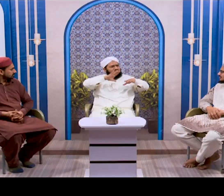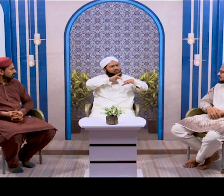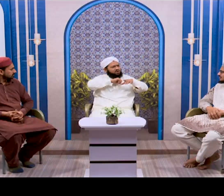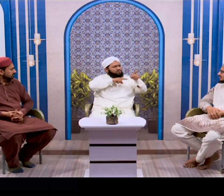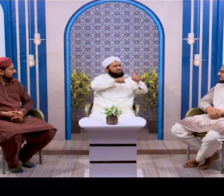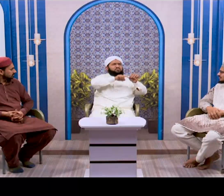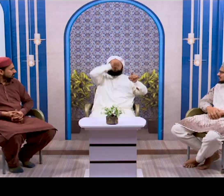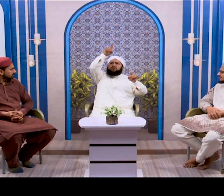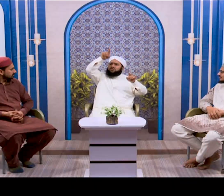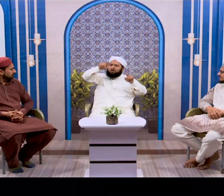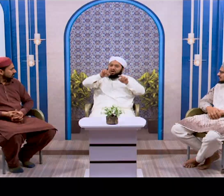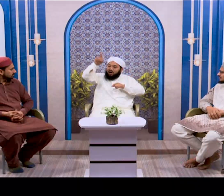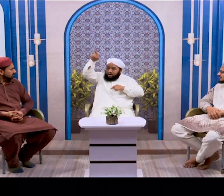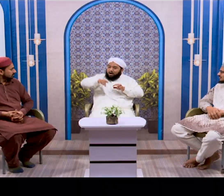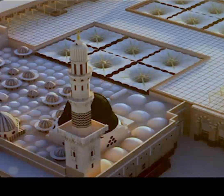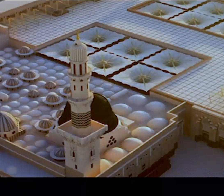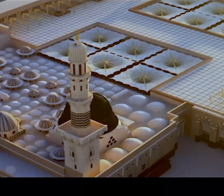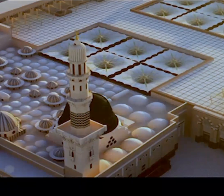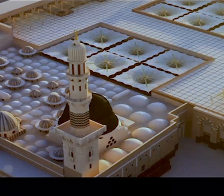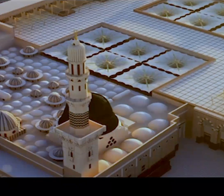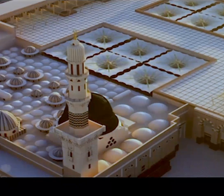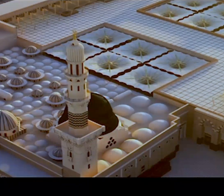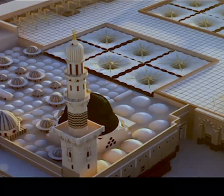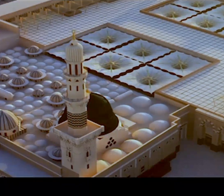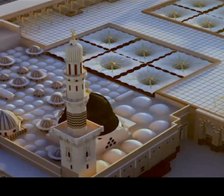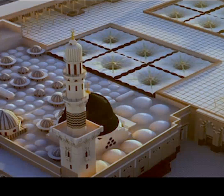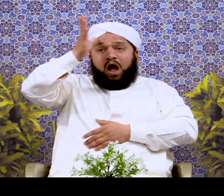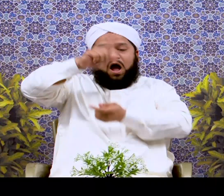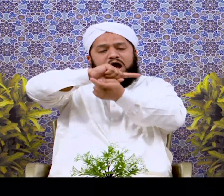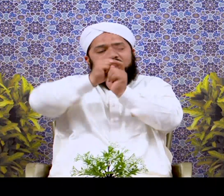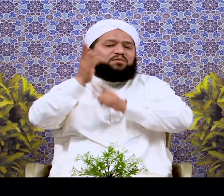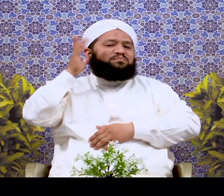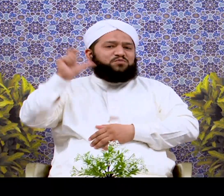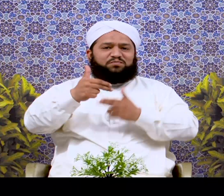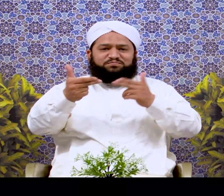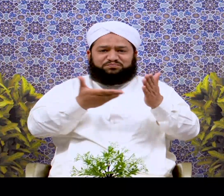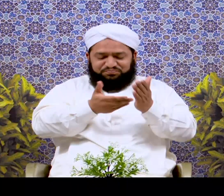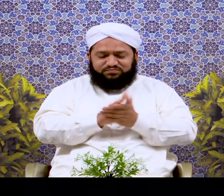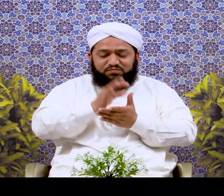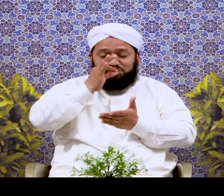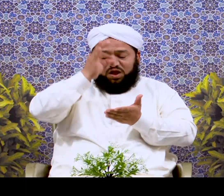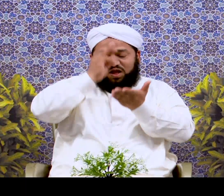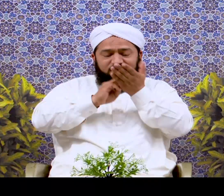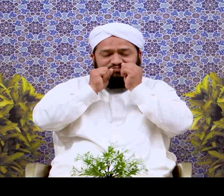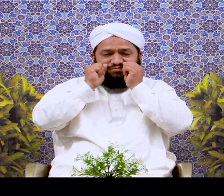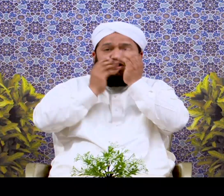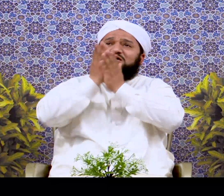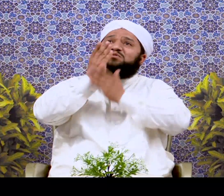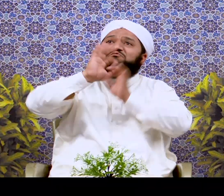آئے۔ صلو علی الحبیب صلی اللہ علی محمد۔ غیر مسلم کا قبول اسلام۔ سفر معراج سے واپسی